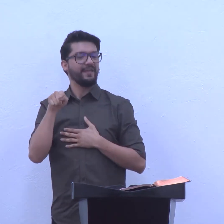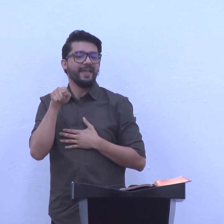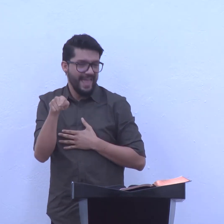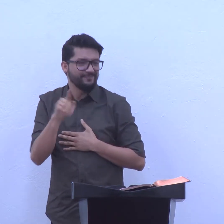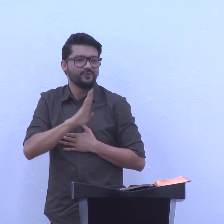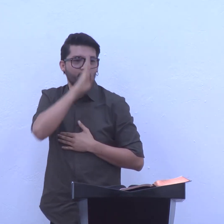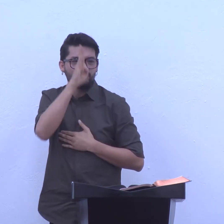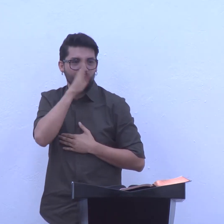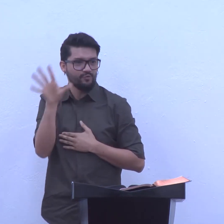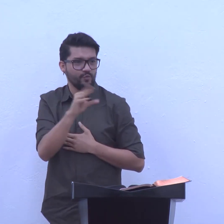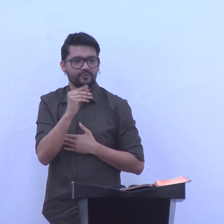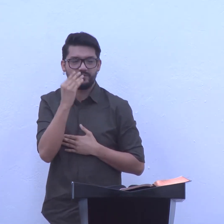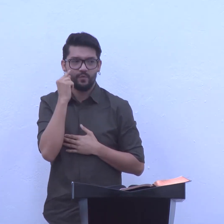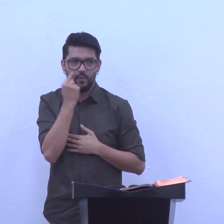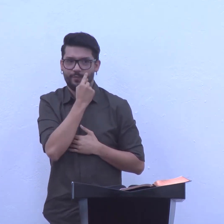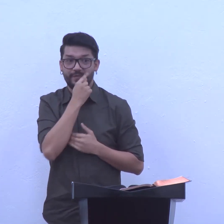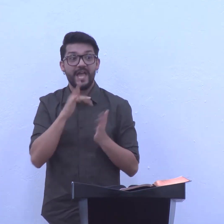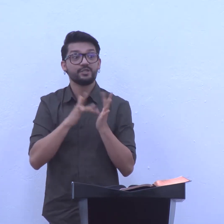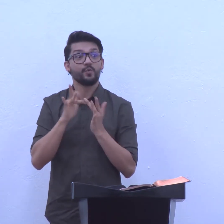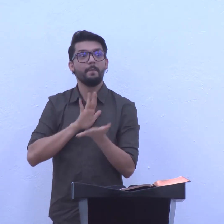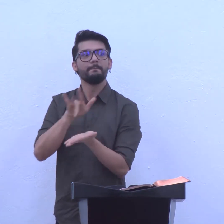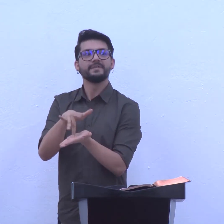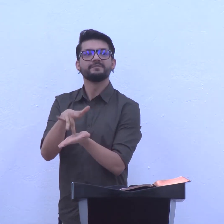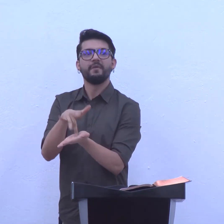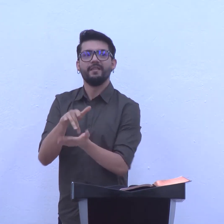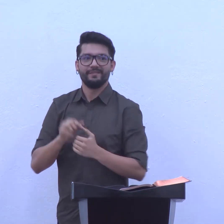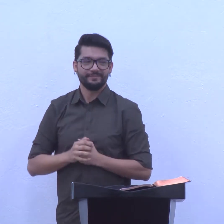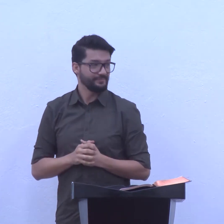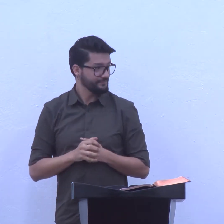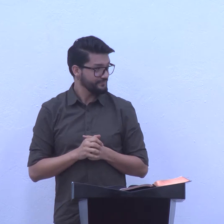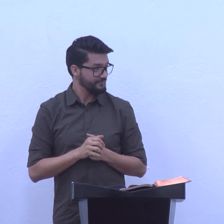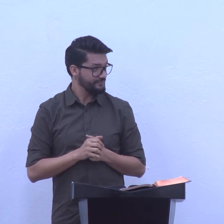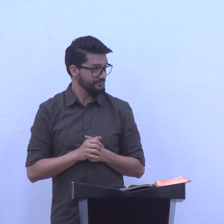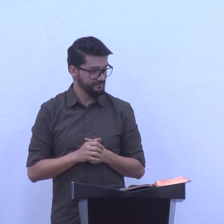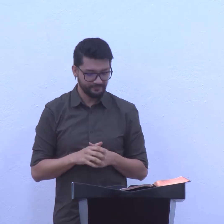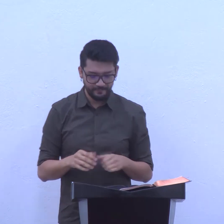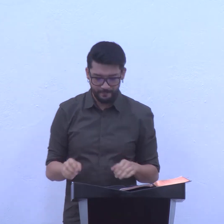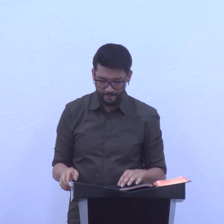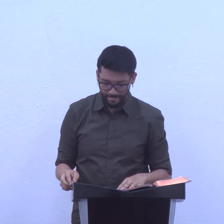gran día de la fiesta, Jesús se pone en pie.